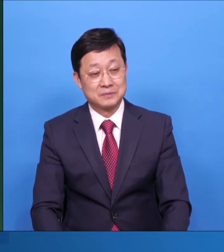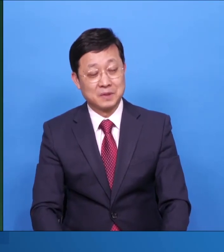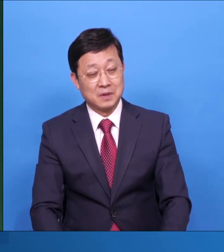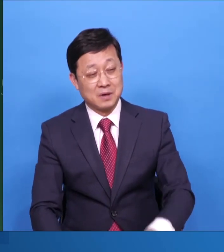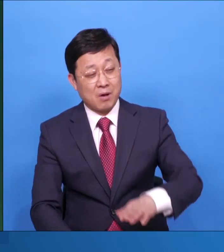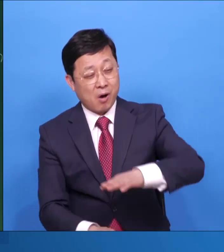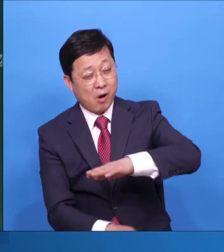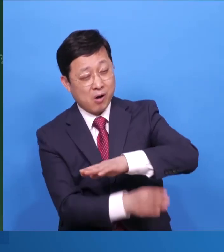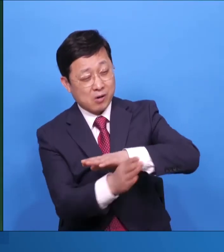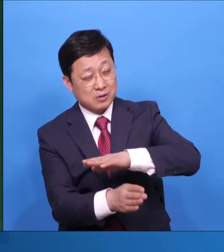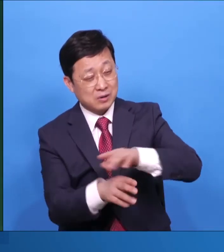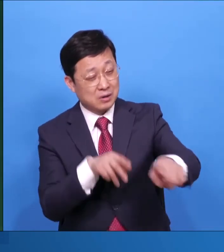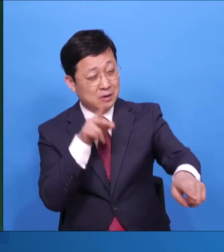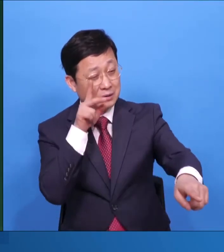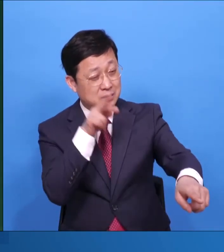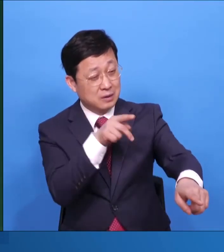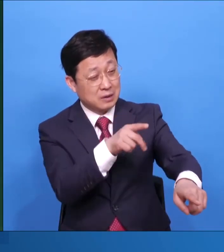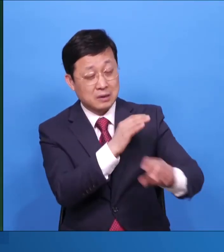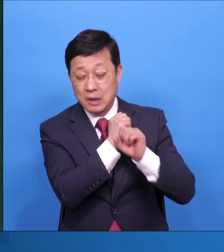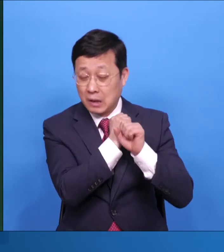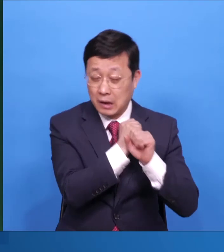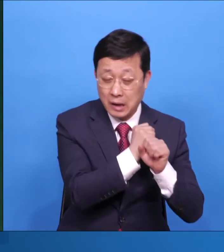en las ideologías incorrectas.